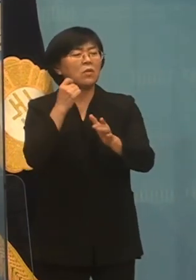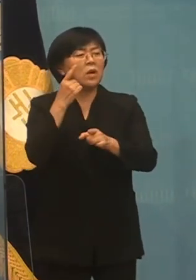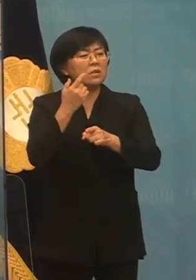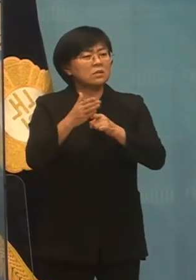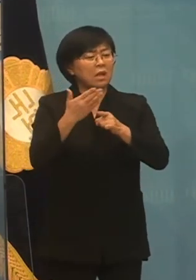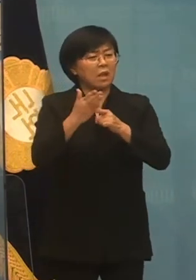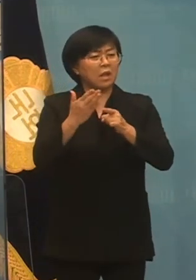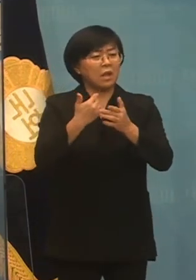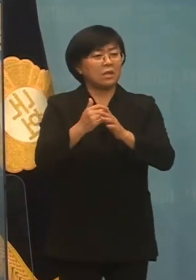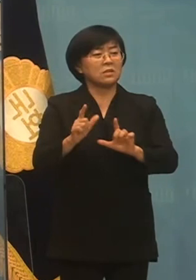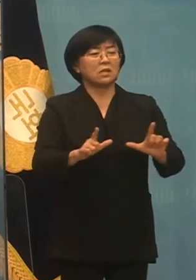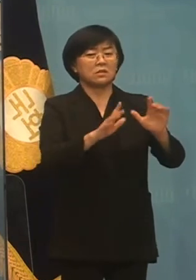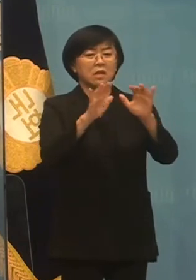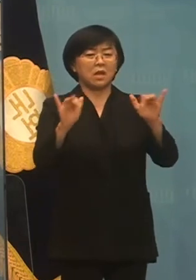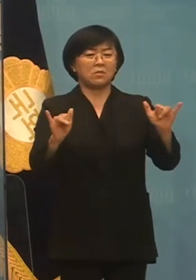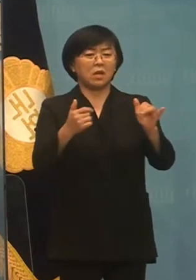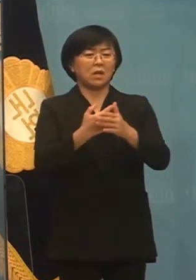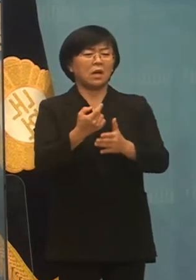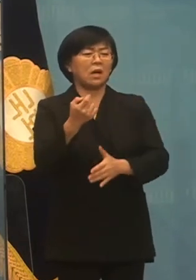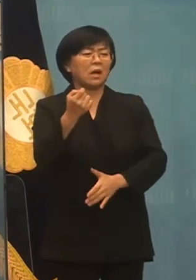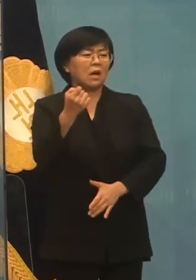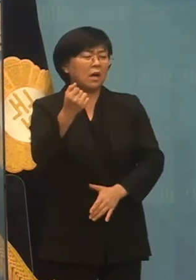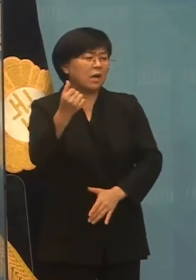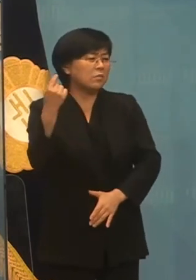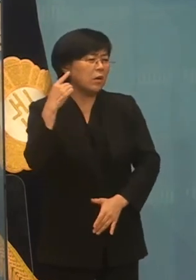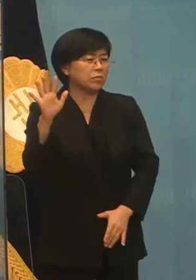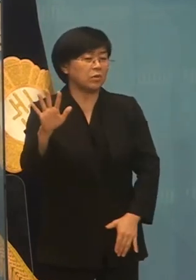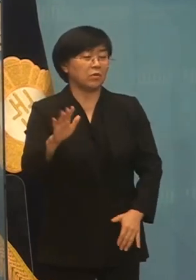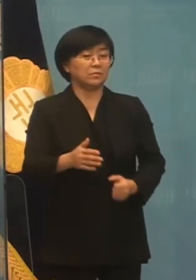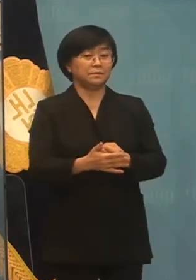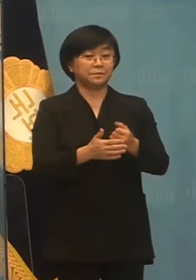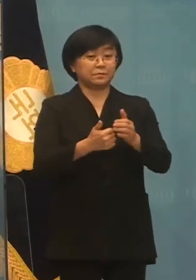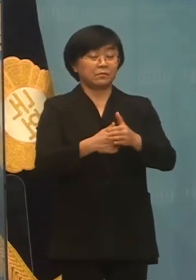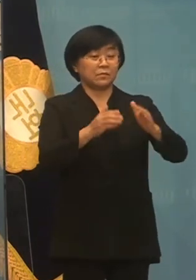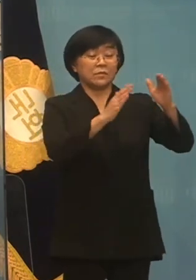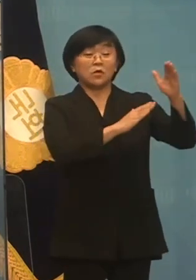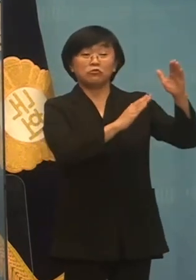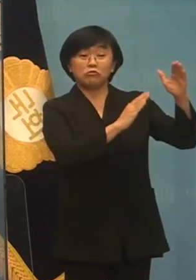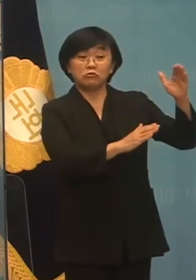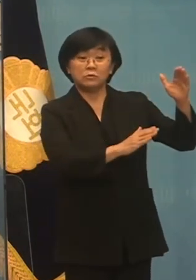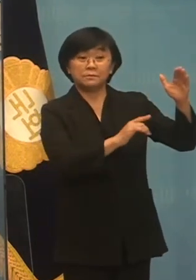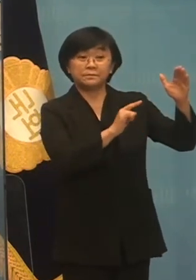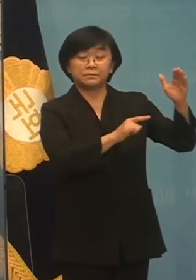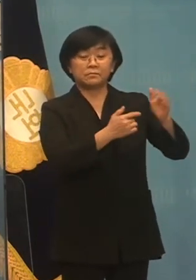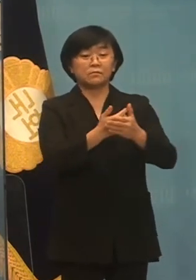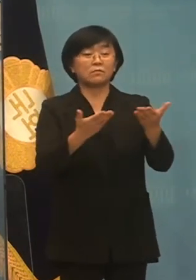사는 사람들의 이야기는 적게 들리는 것 같아요. 혹은 아니면 정규직